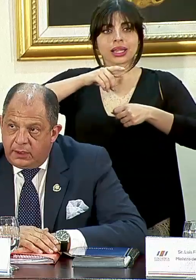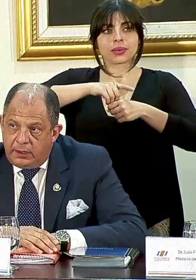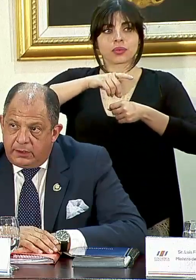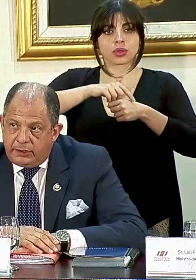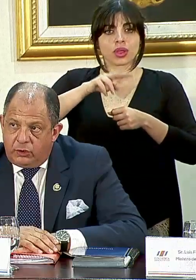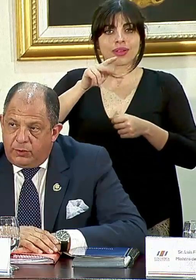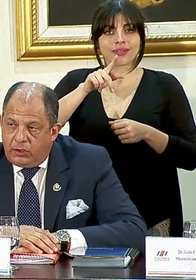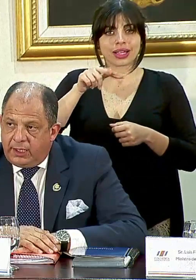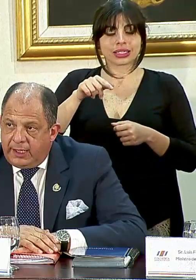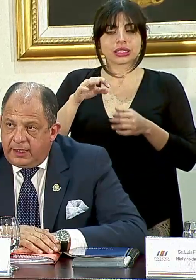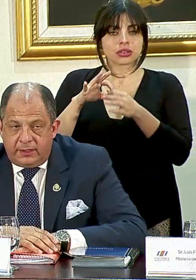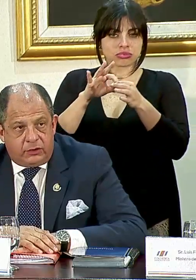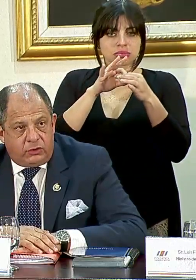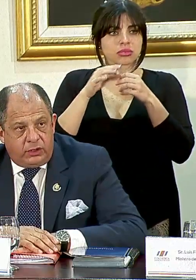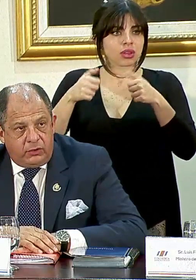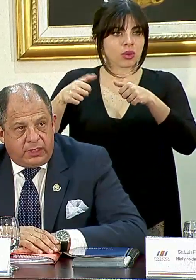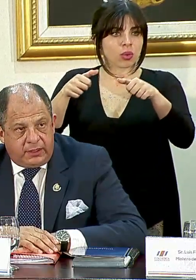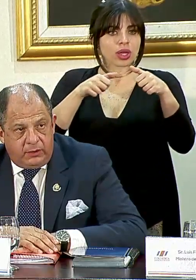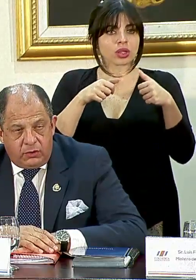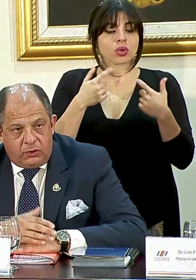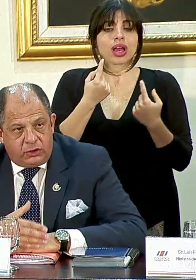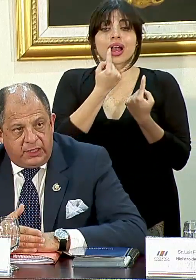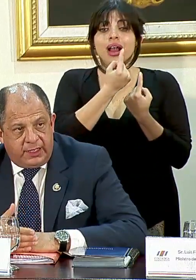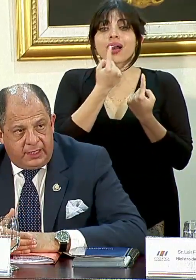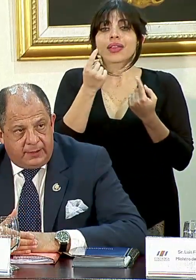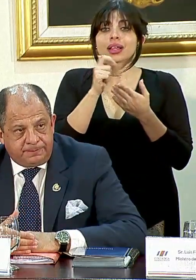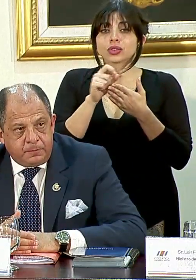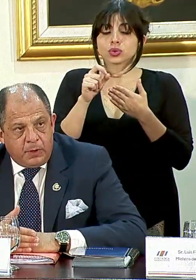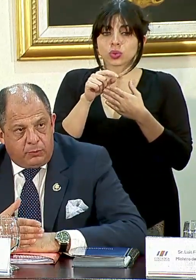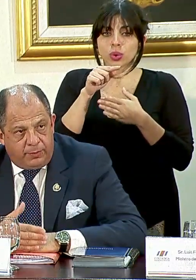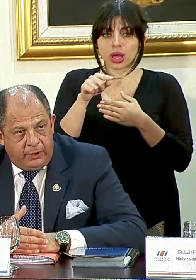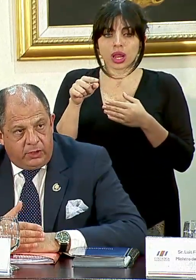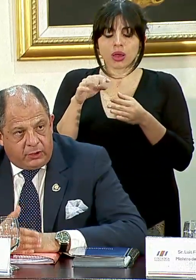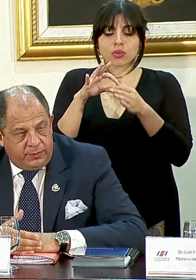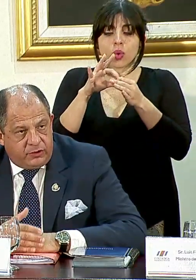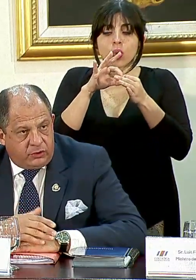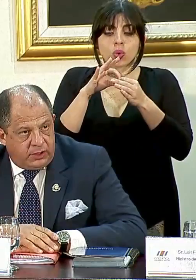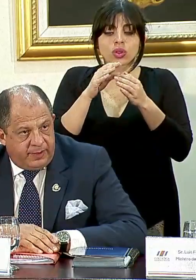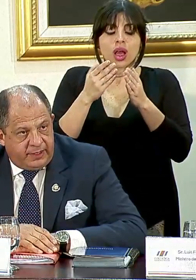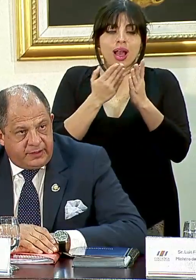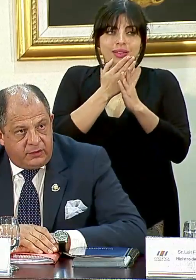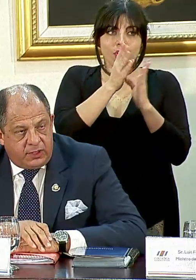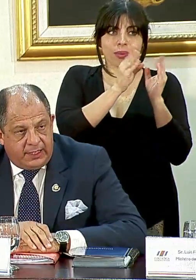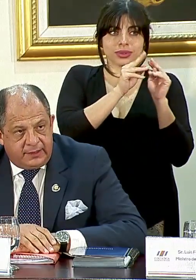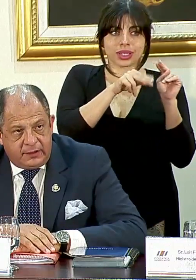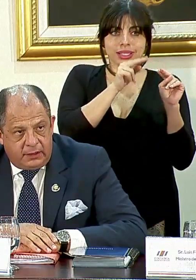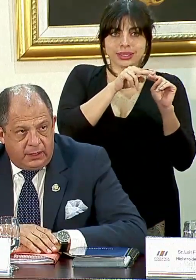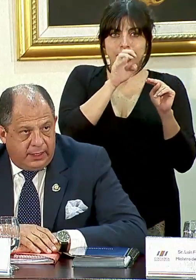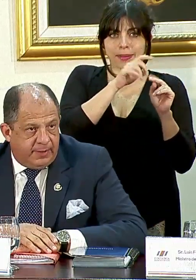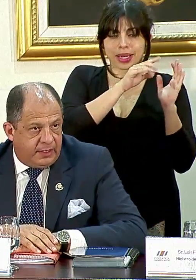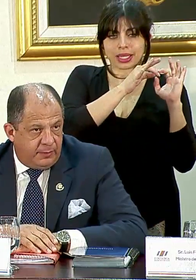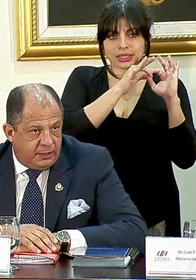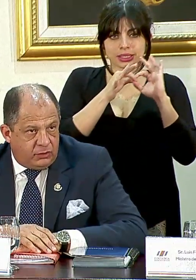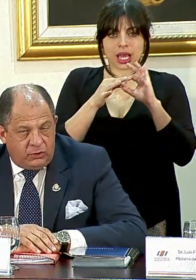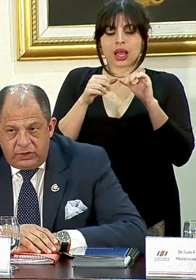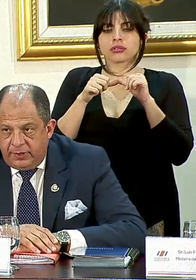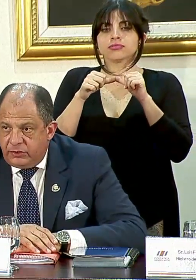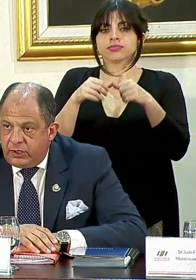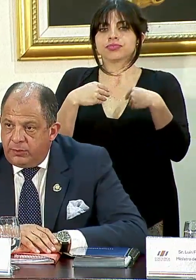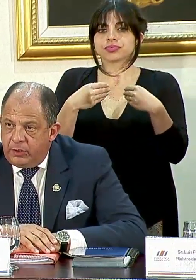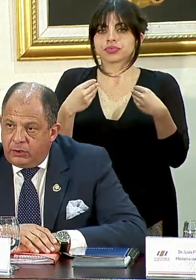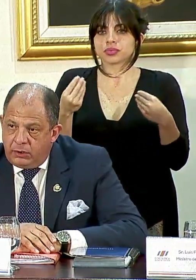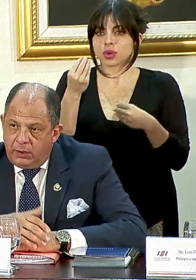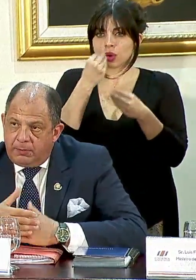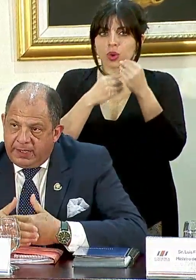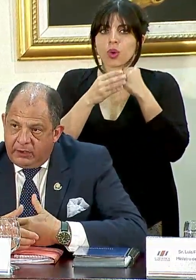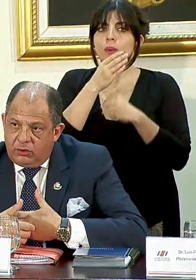Vázquez, resolvió que cada centro educativo coordinaría por medio de la Comisión de Emergencias Locales el mantenimiento de los servicios